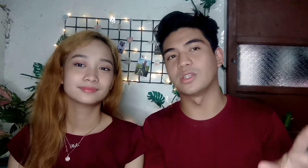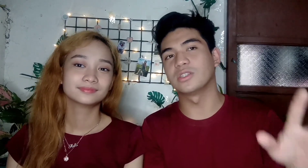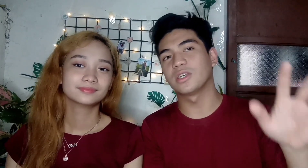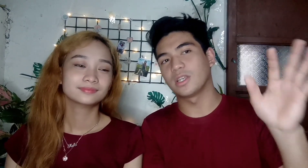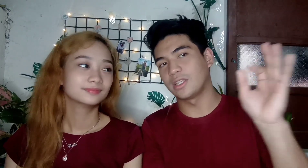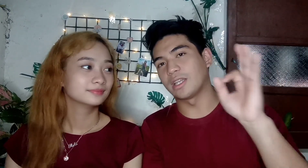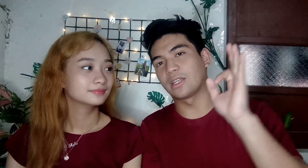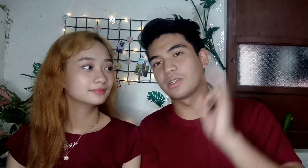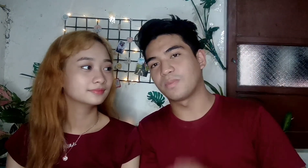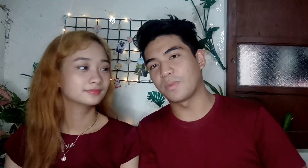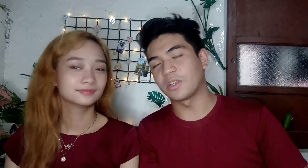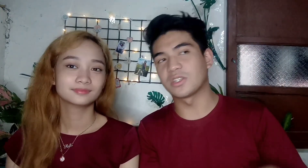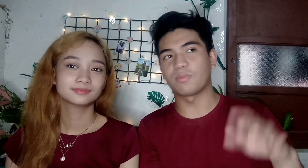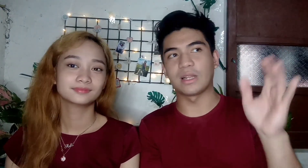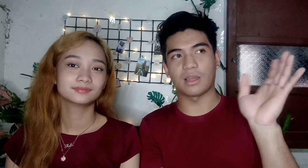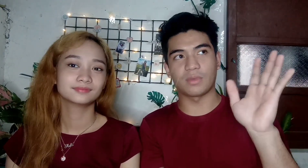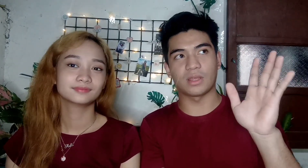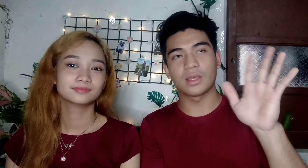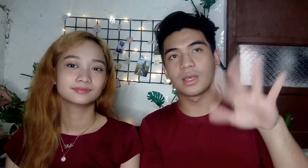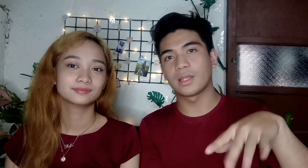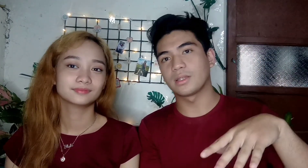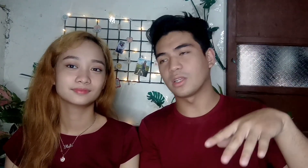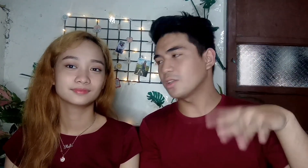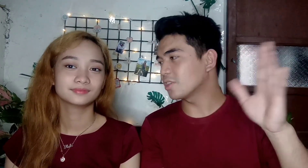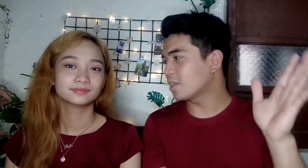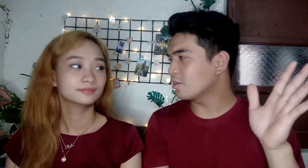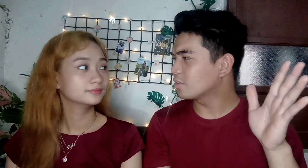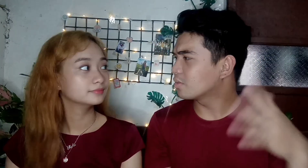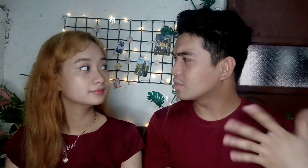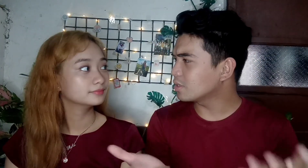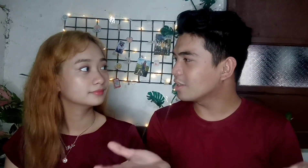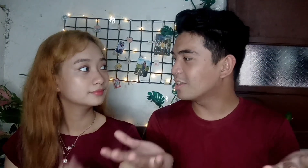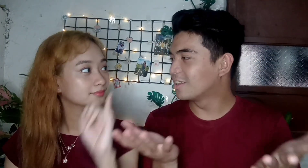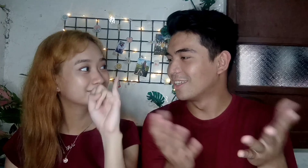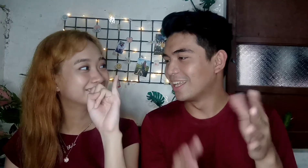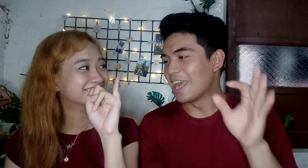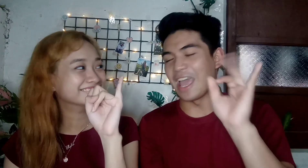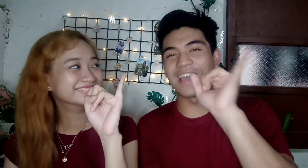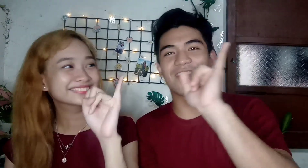language. Yan, nag-finger spell kami. Ano na, saan tayo? Saan na? Ayan,